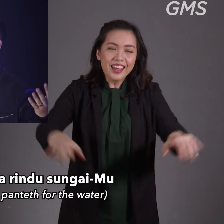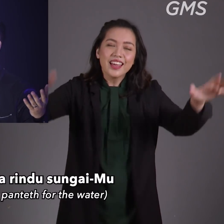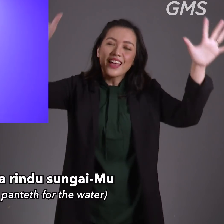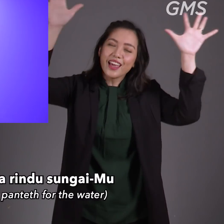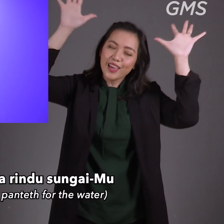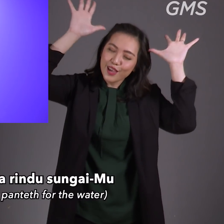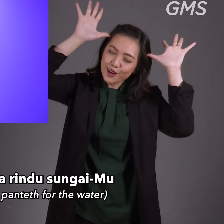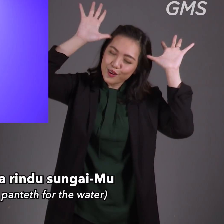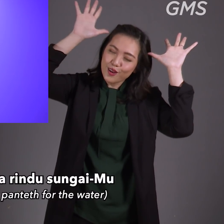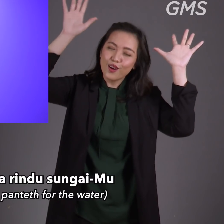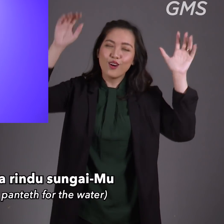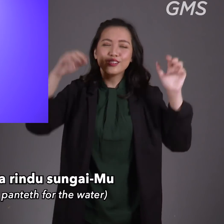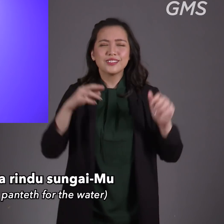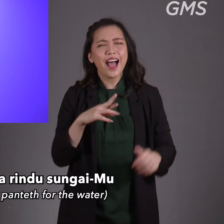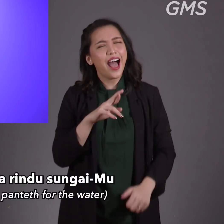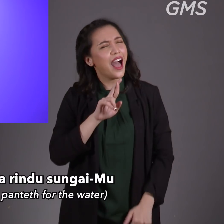seperti